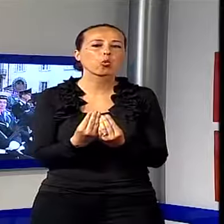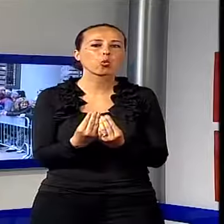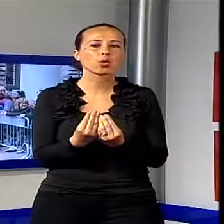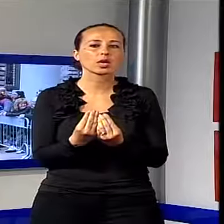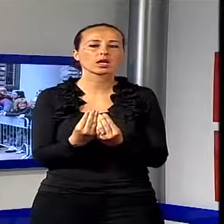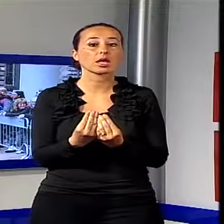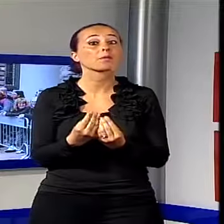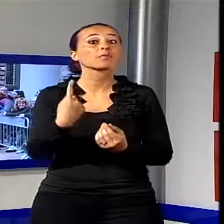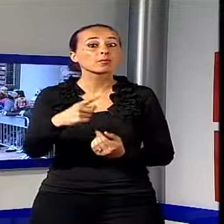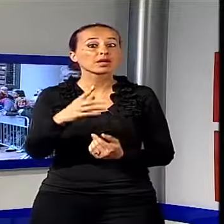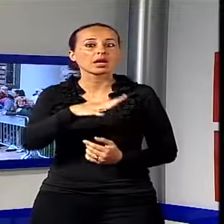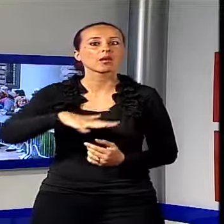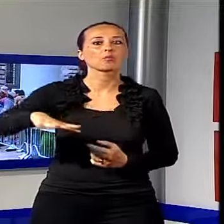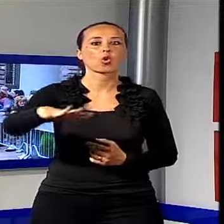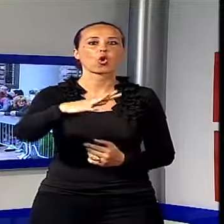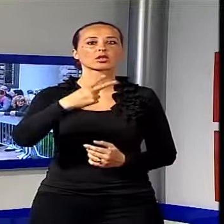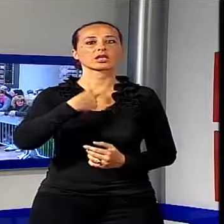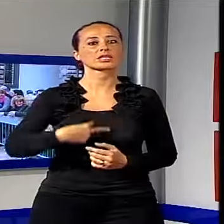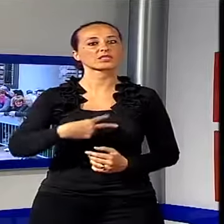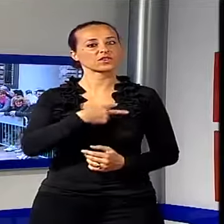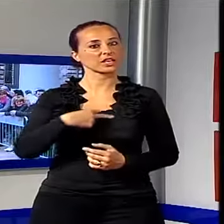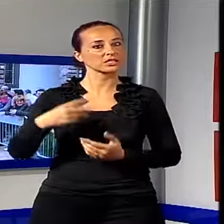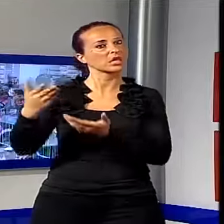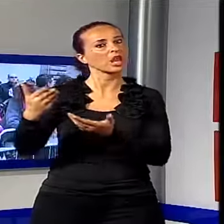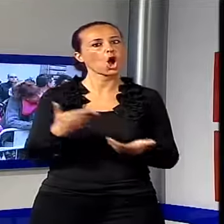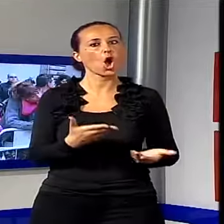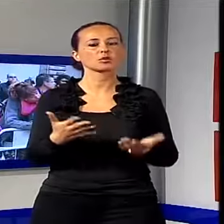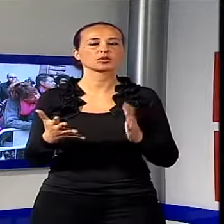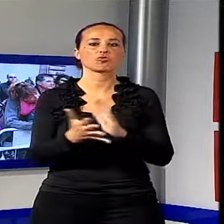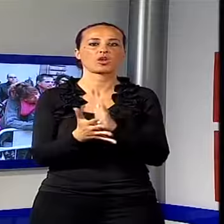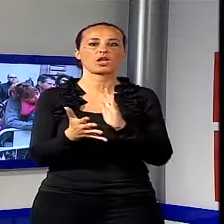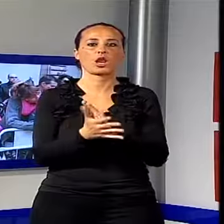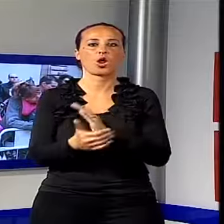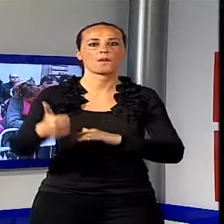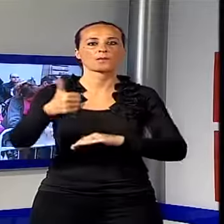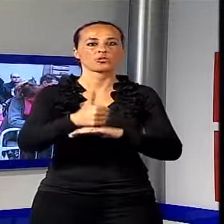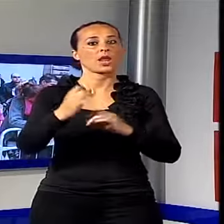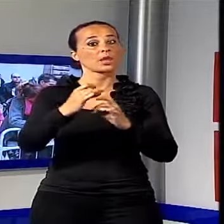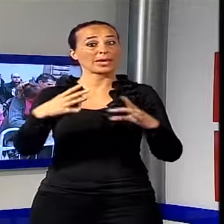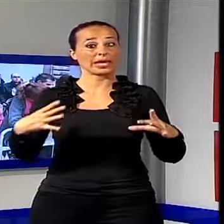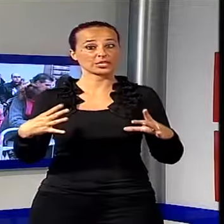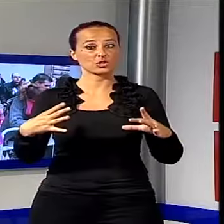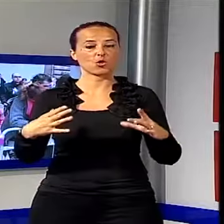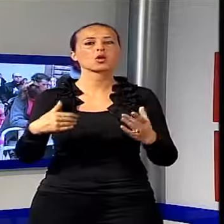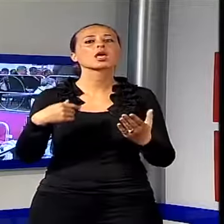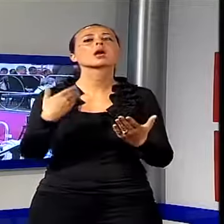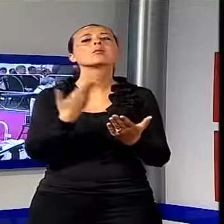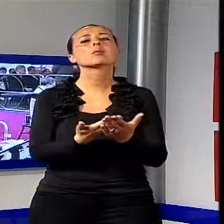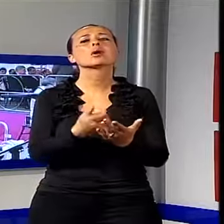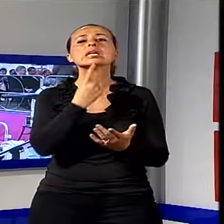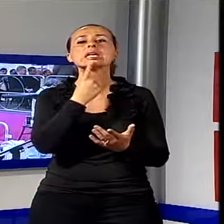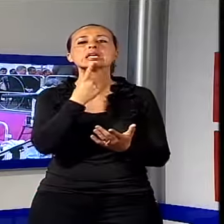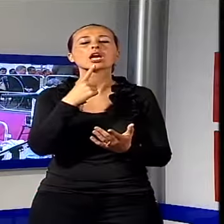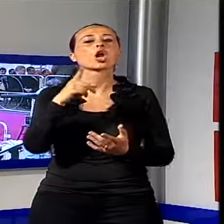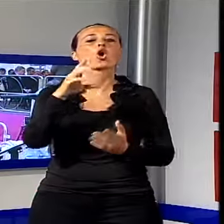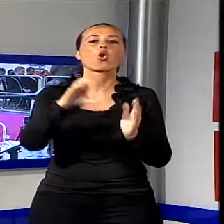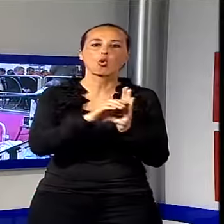svizzeri nel cuore di Lucca ad ospitare la cerimonia principale della liberazione, promossa da comune, provincia, prefettura, in